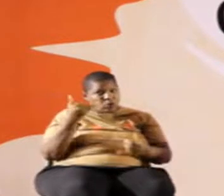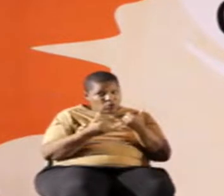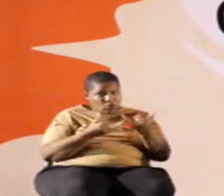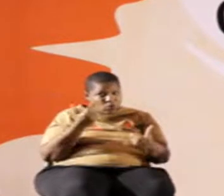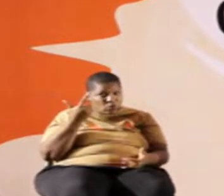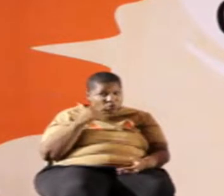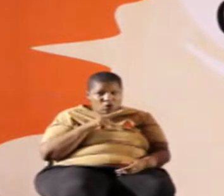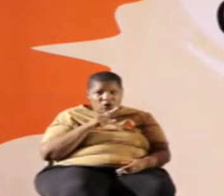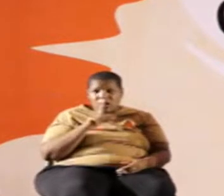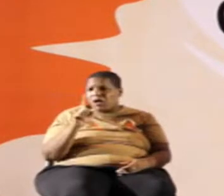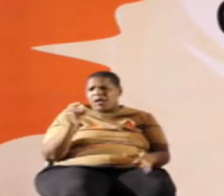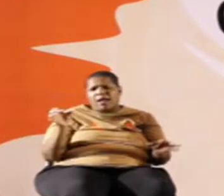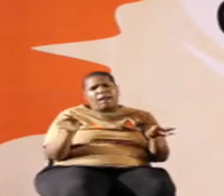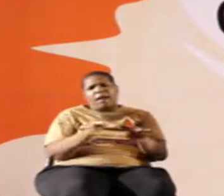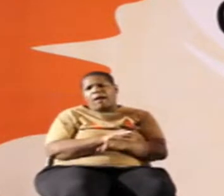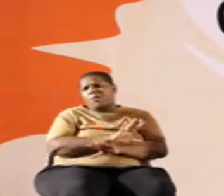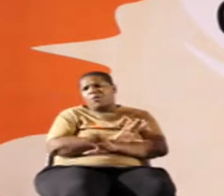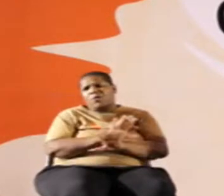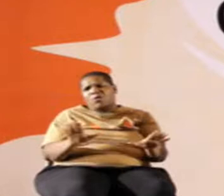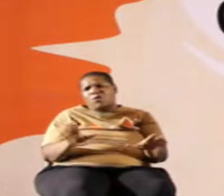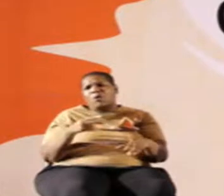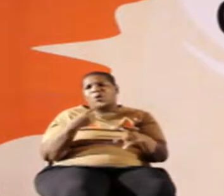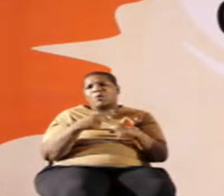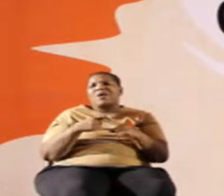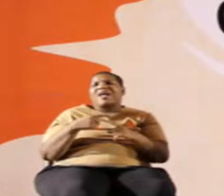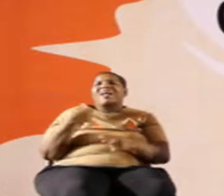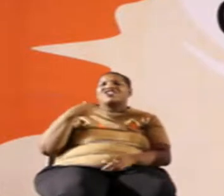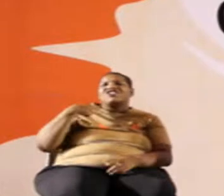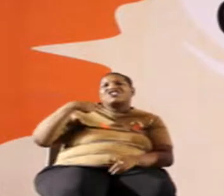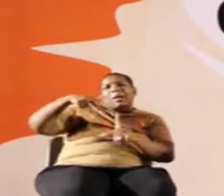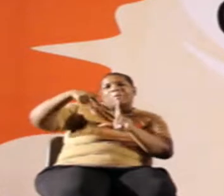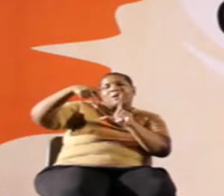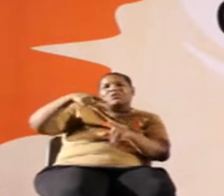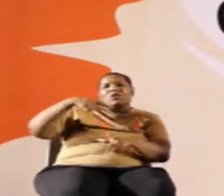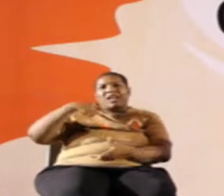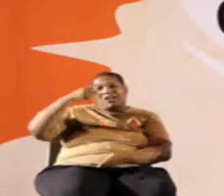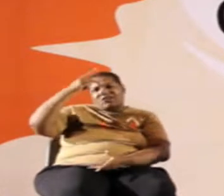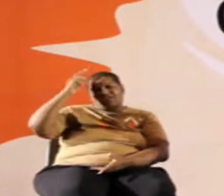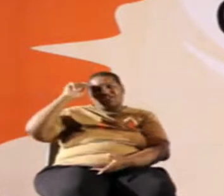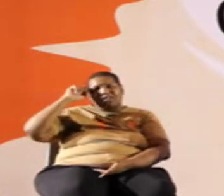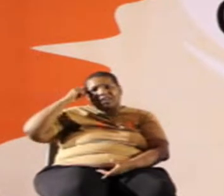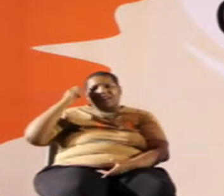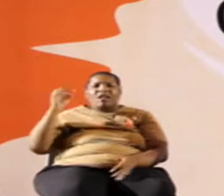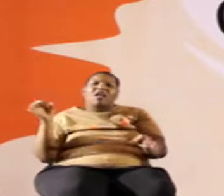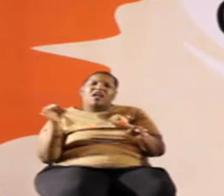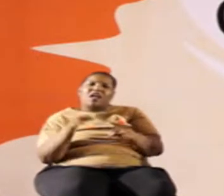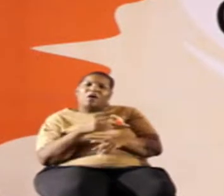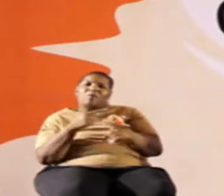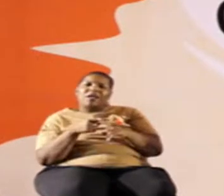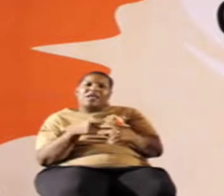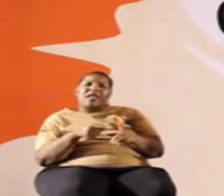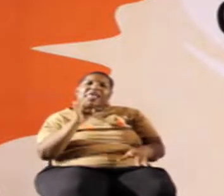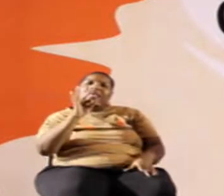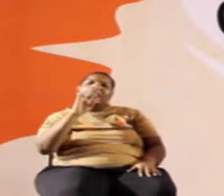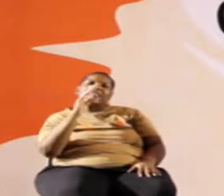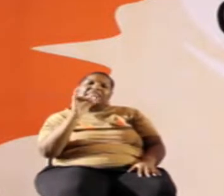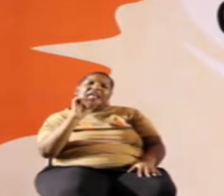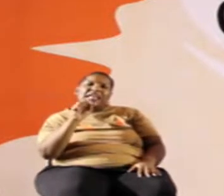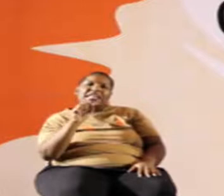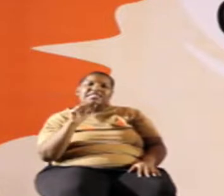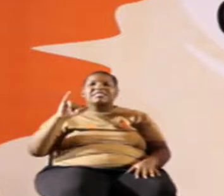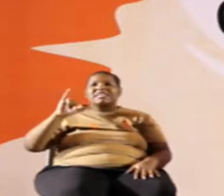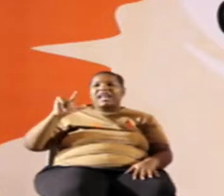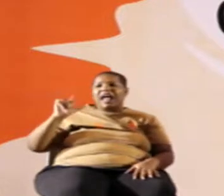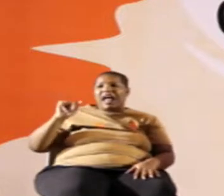ganho. O racismo não acabou porque a gente tem personagem negro. A gente não acabou porque Thaís e Lázaro são o que são.